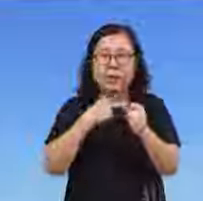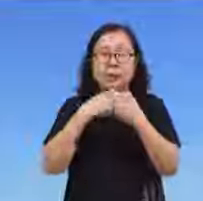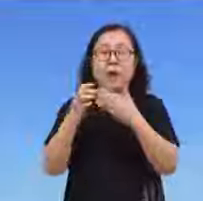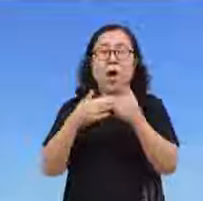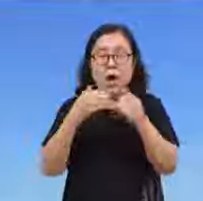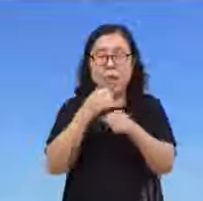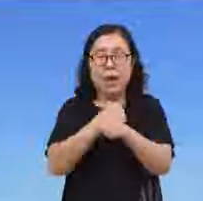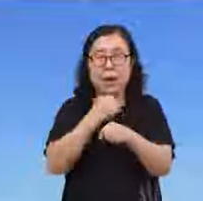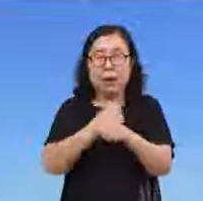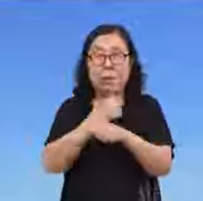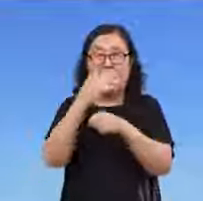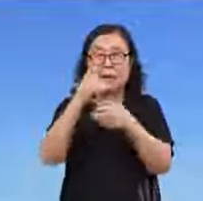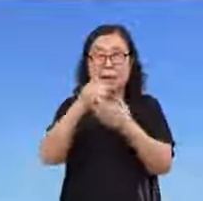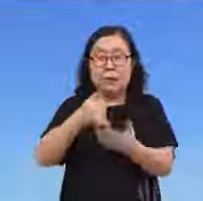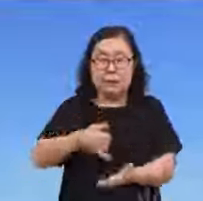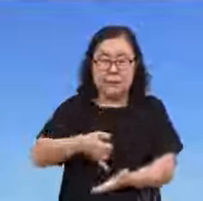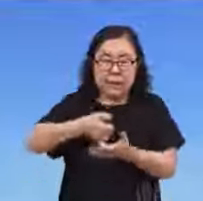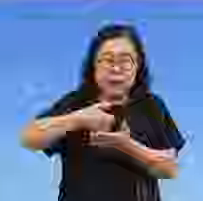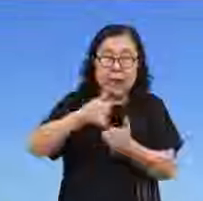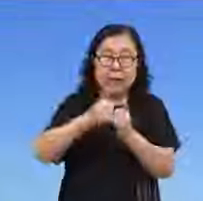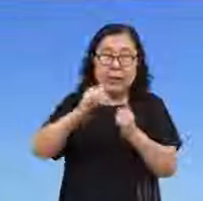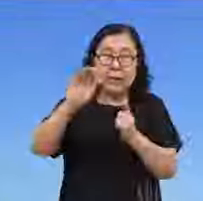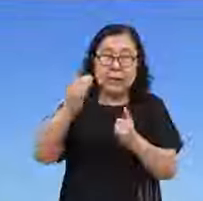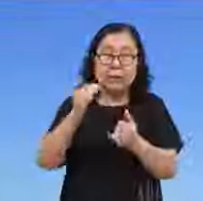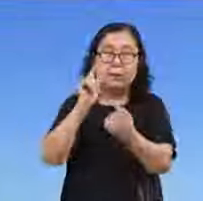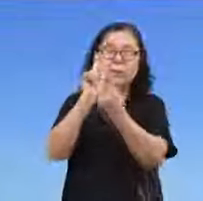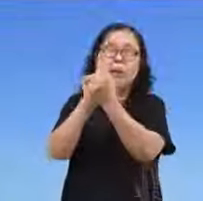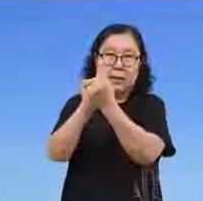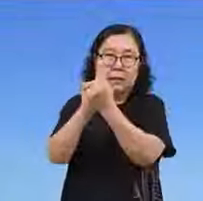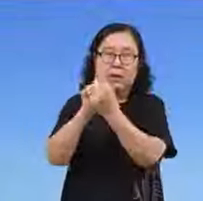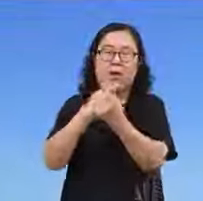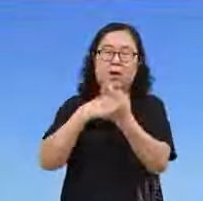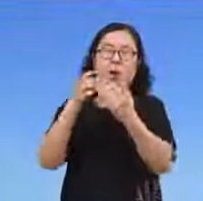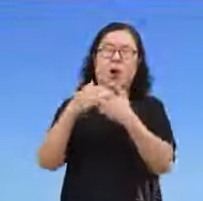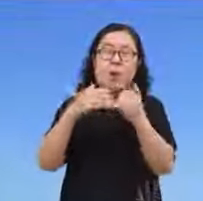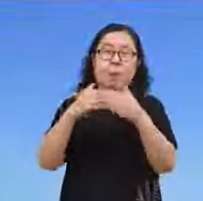하나님을 경험한 거 아닙니까? 그 하나님을 대면한 거 아닙니까?